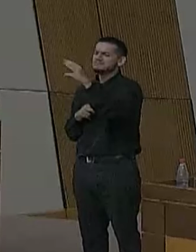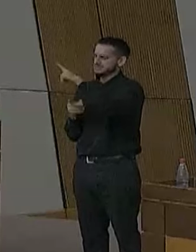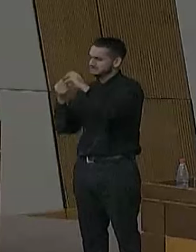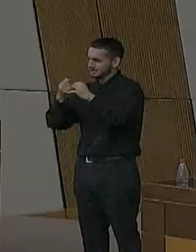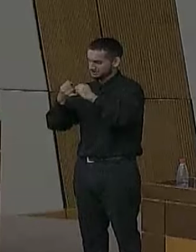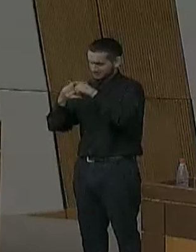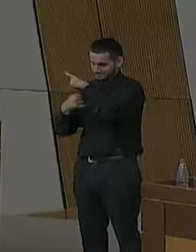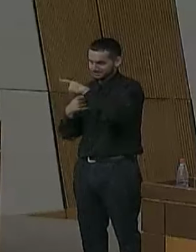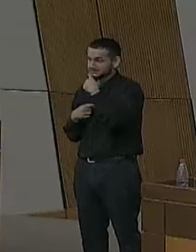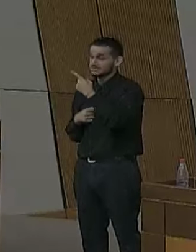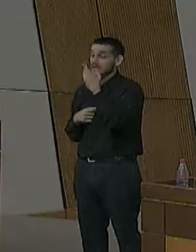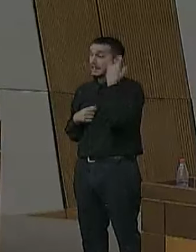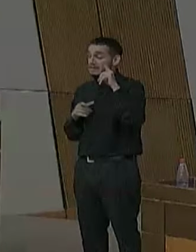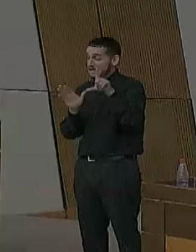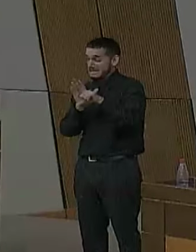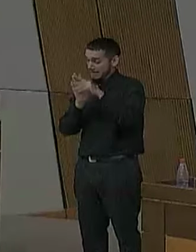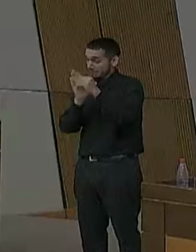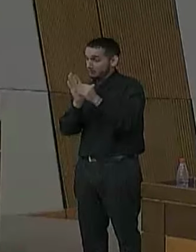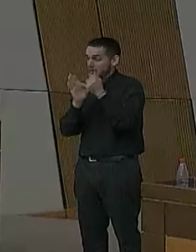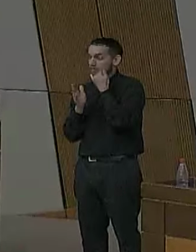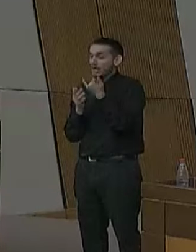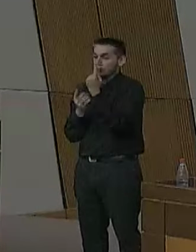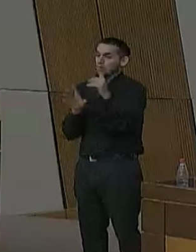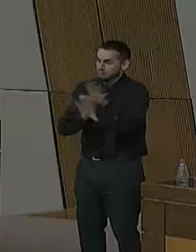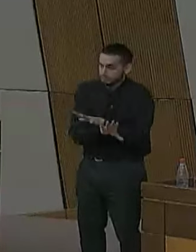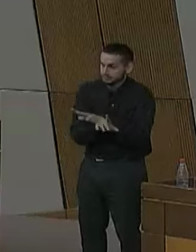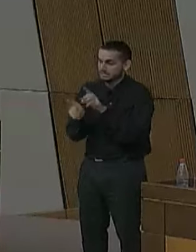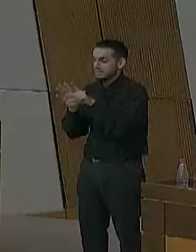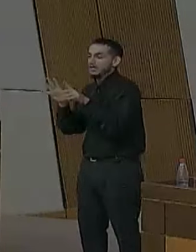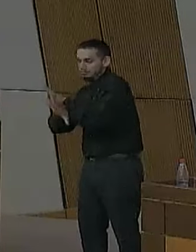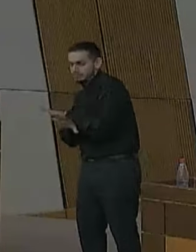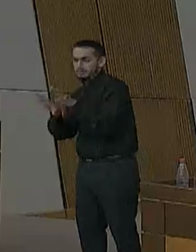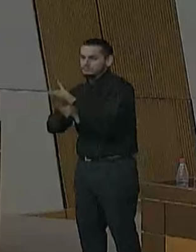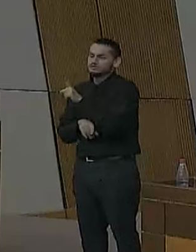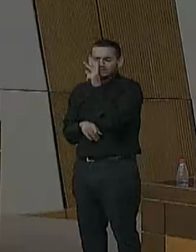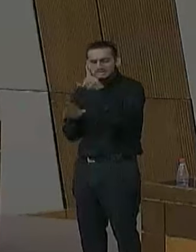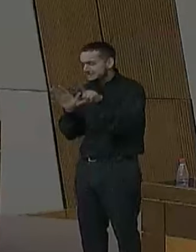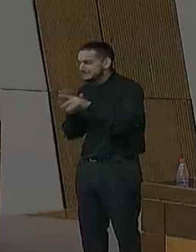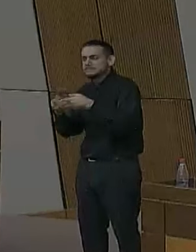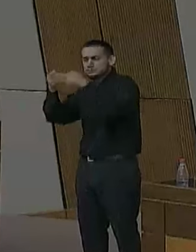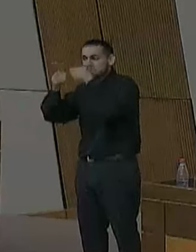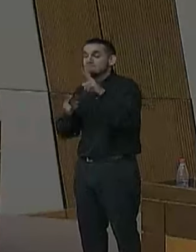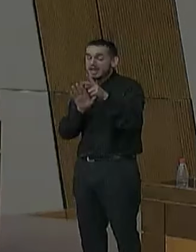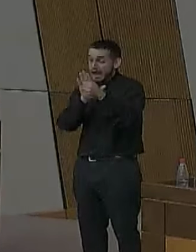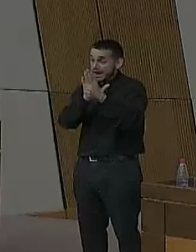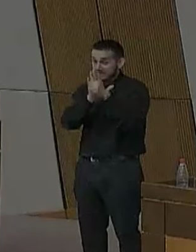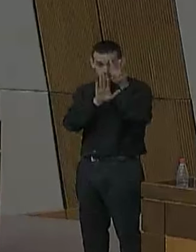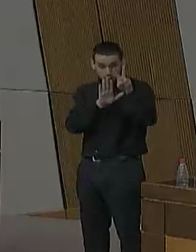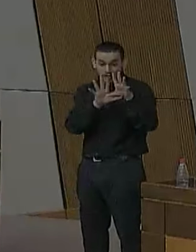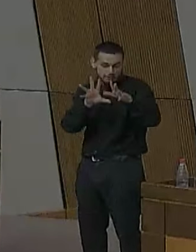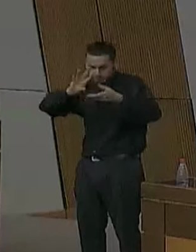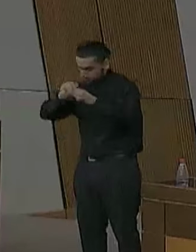cometa los errores de la anterior, una ley que contemple todos los artículos necesarios para la aplicabilidad posterior